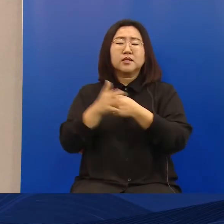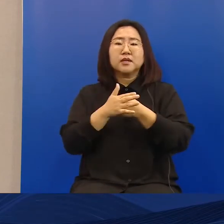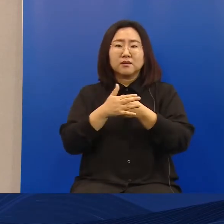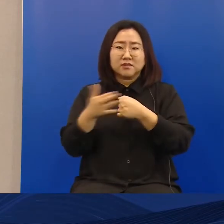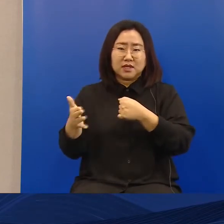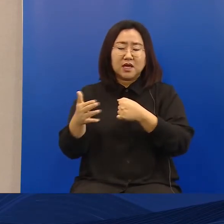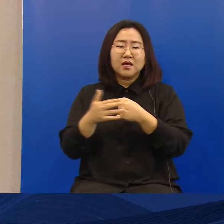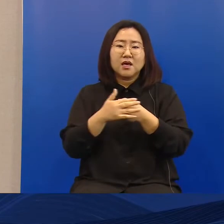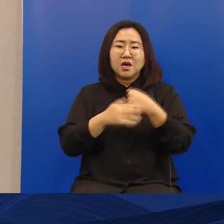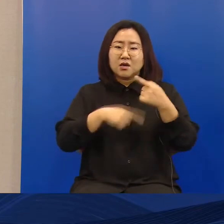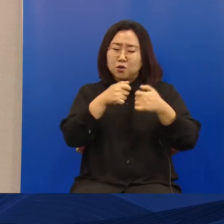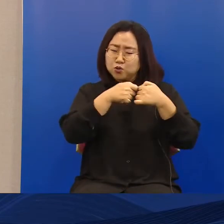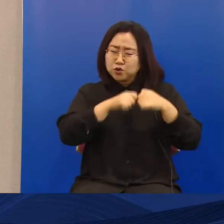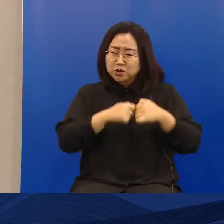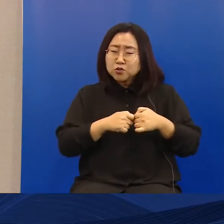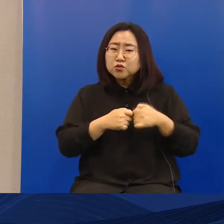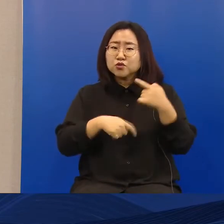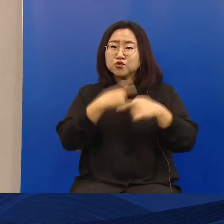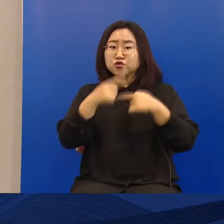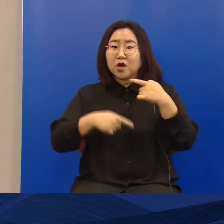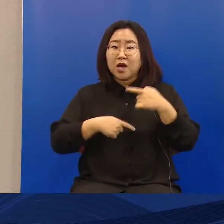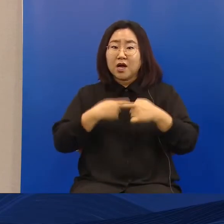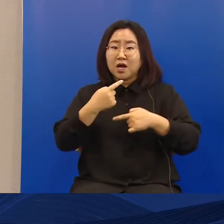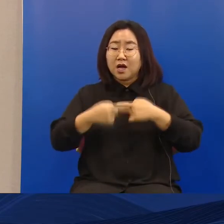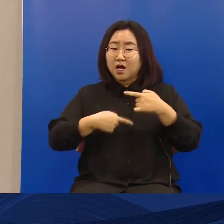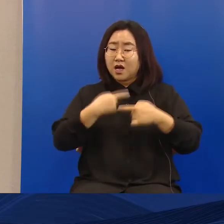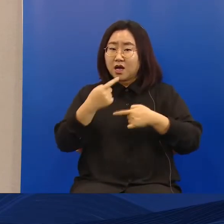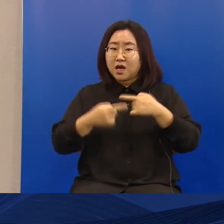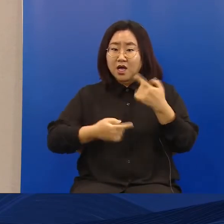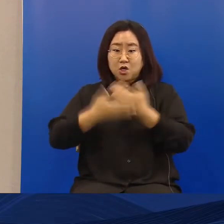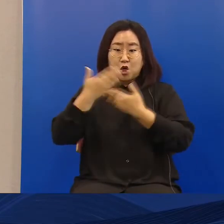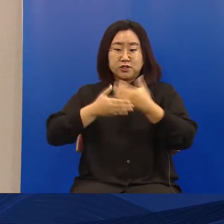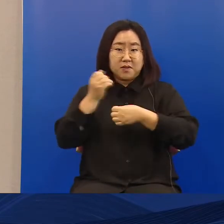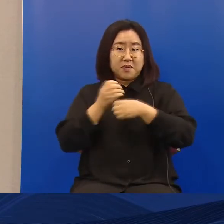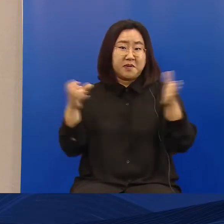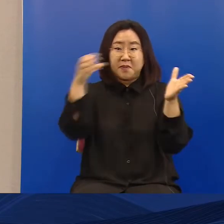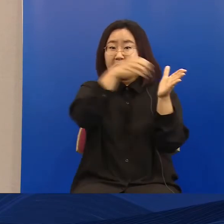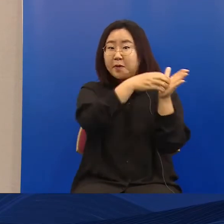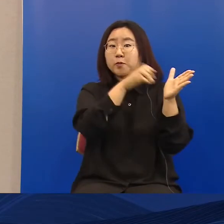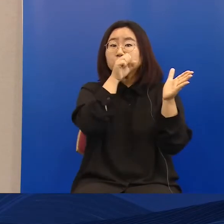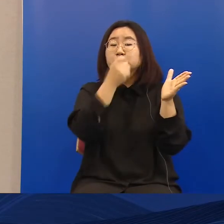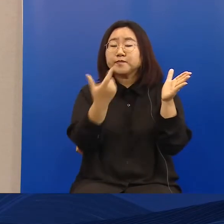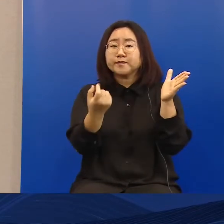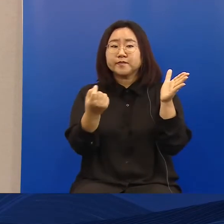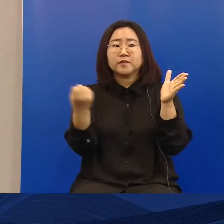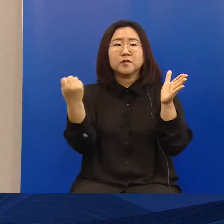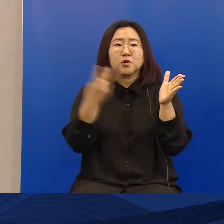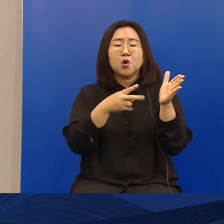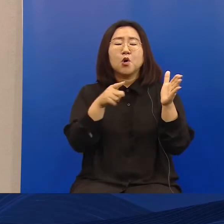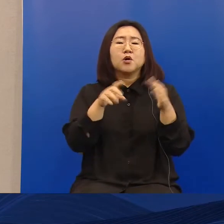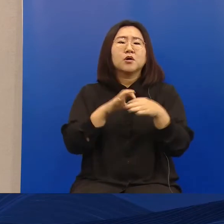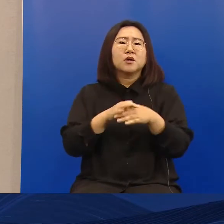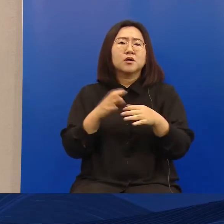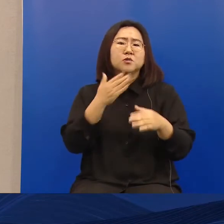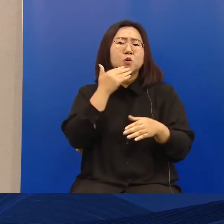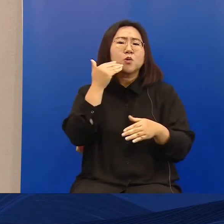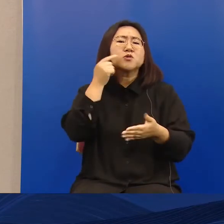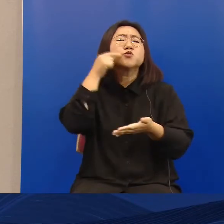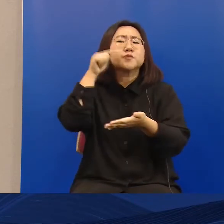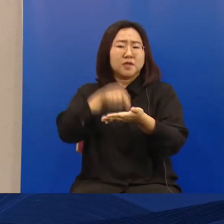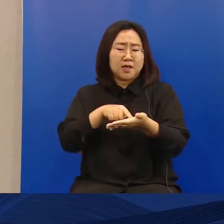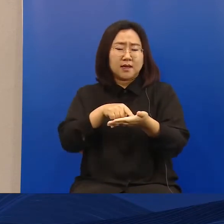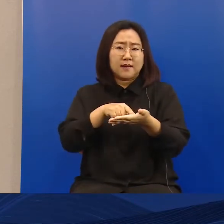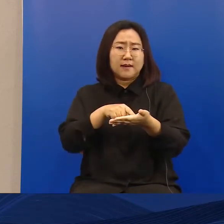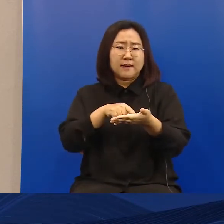있어서 그런 부분들을 구체적으로 좀 앞으로 시정을 해줬으면 좋겠다는 생각이 들고 이런 걸 통해서 농인들이